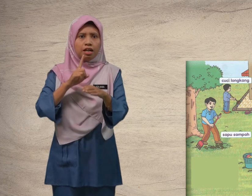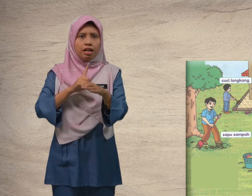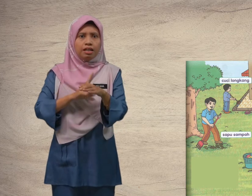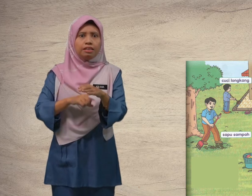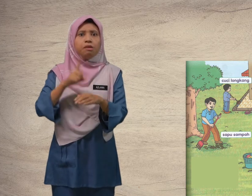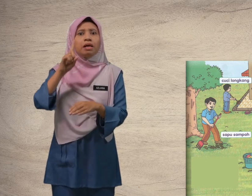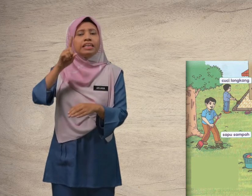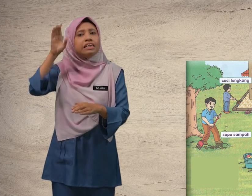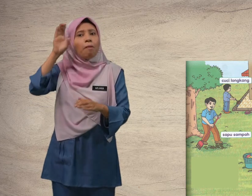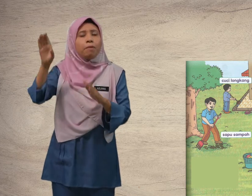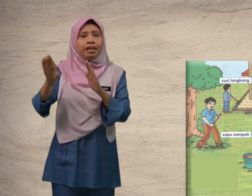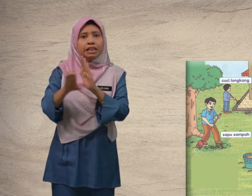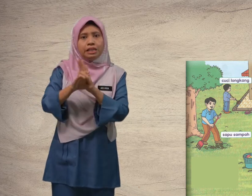Di mana gambar ini?